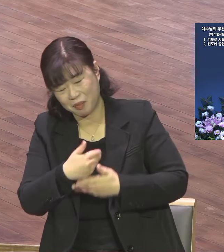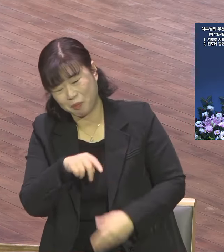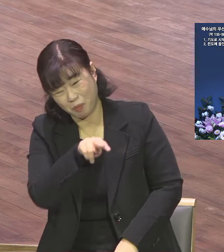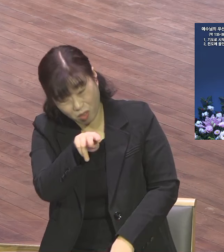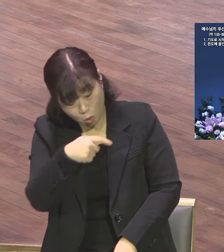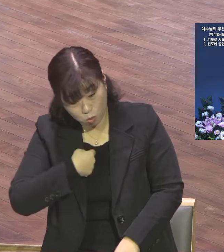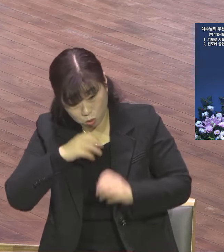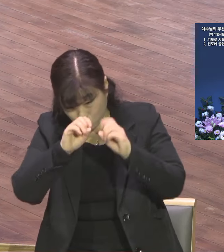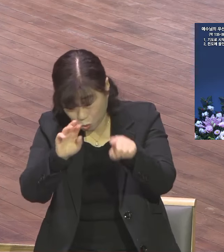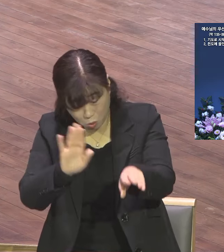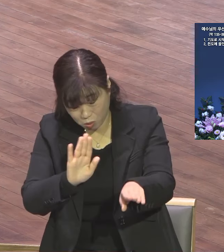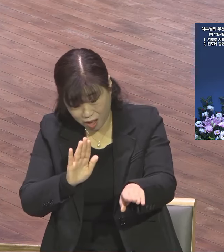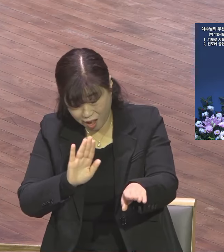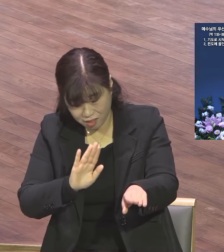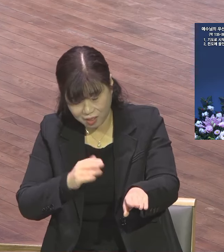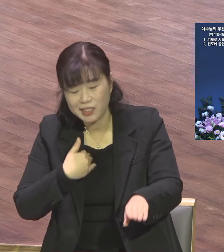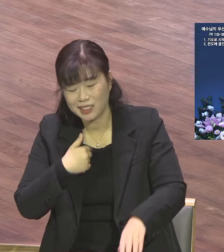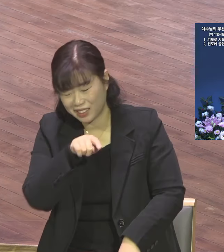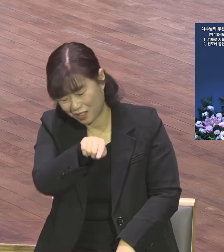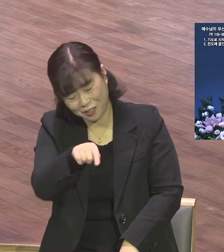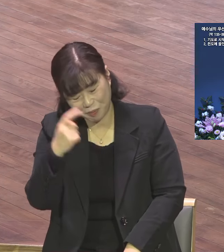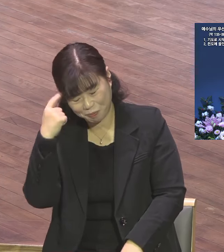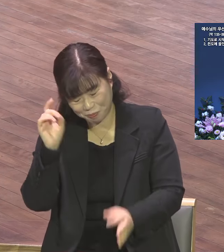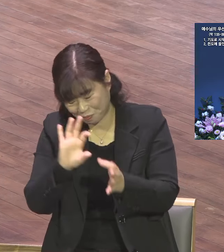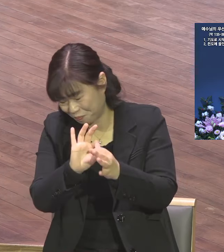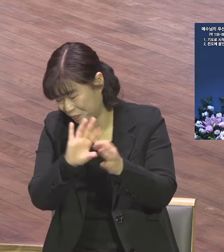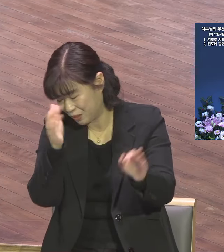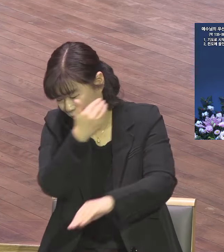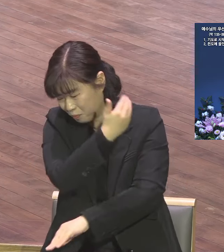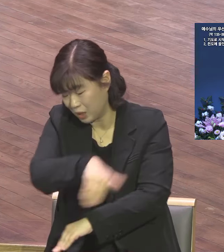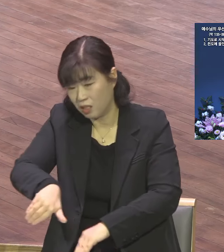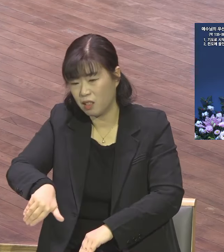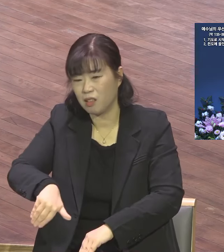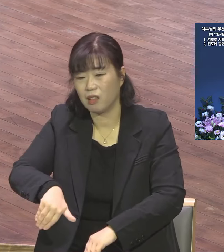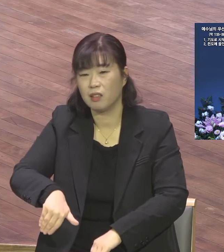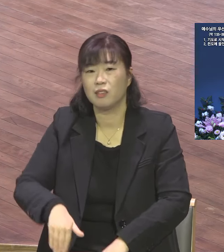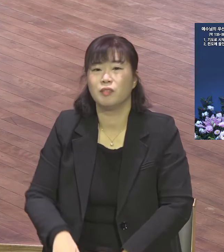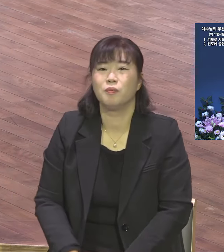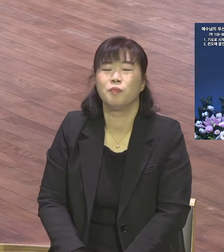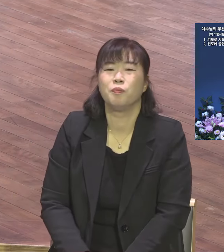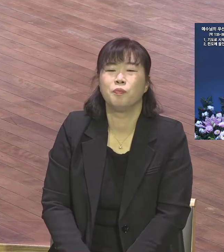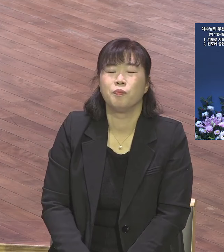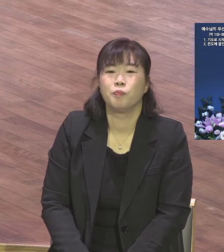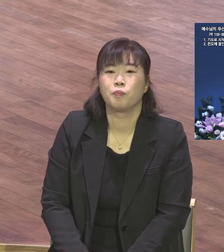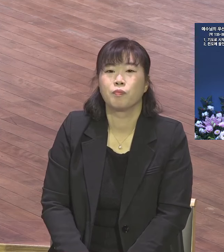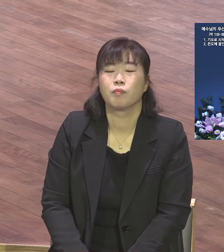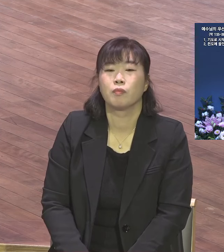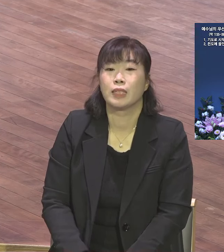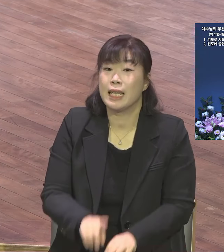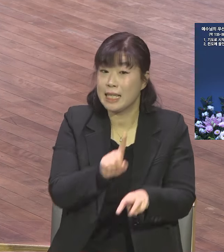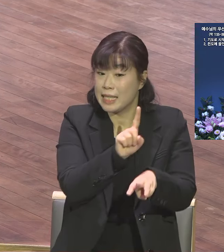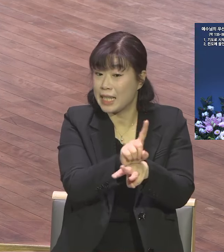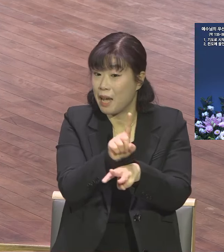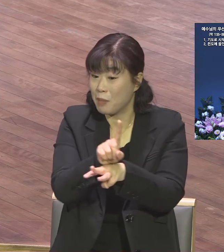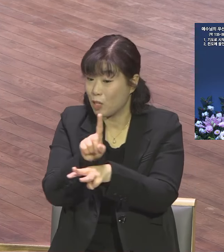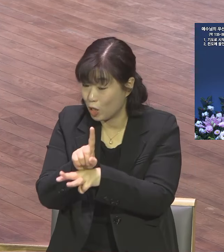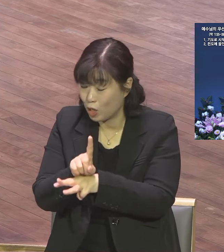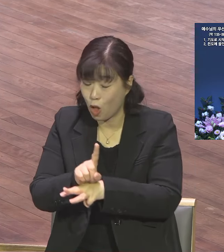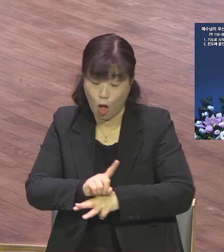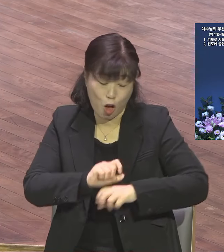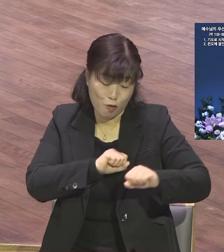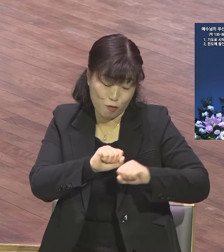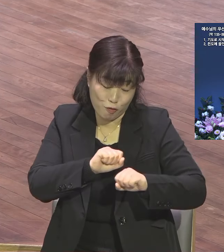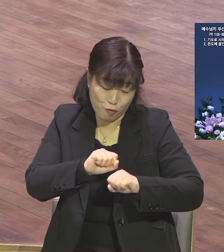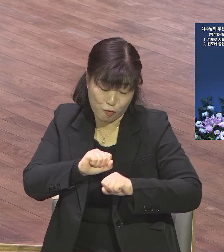3운동을 올해 한 해에만 집중한 것이 아니에요. 2024년에도 계속됩니다. 왜냐? 아직 3.1조